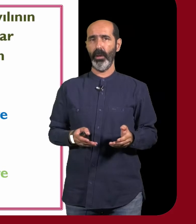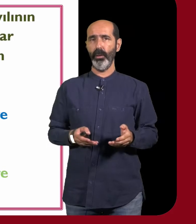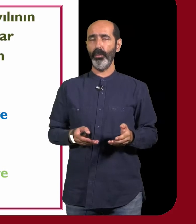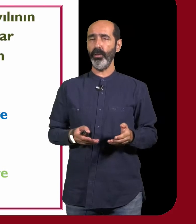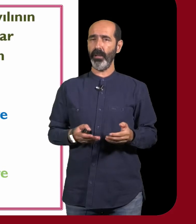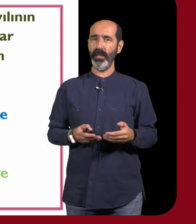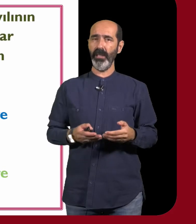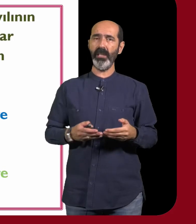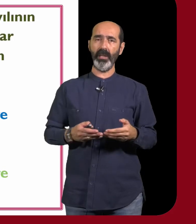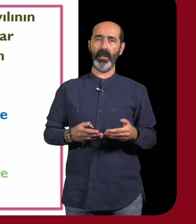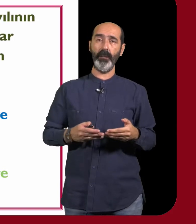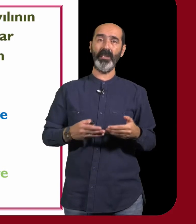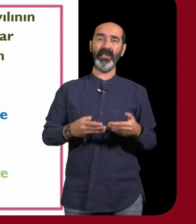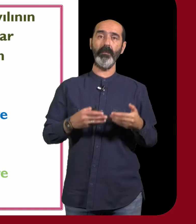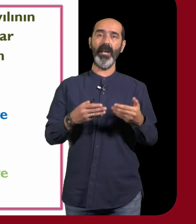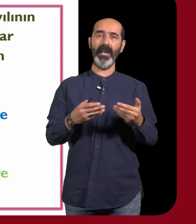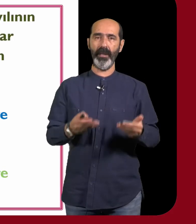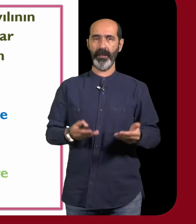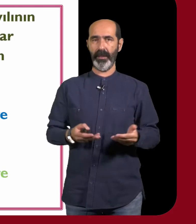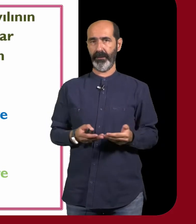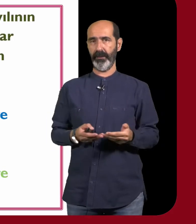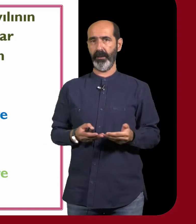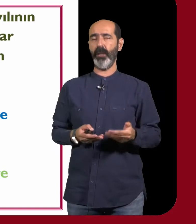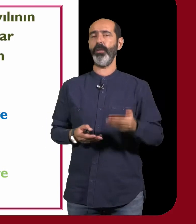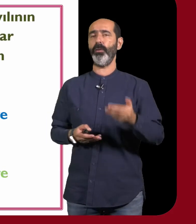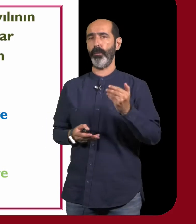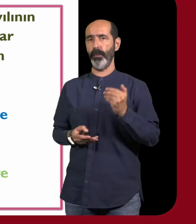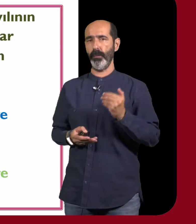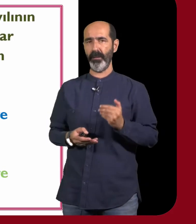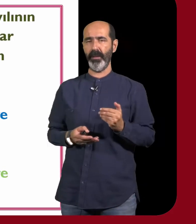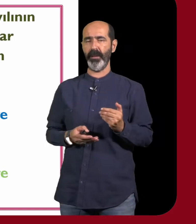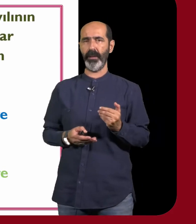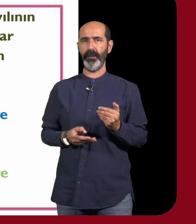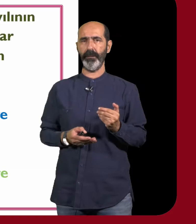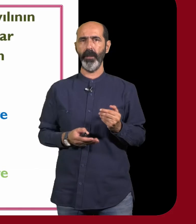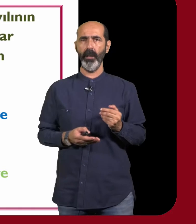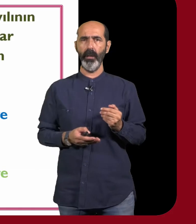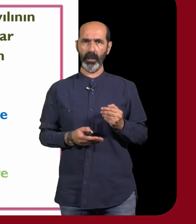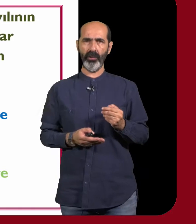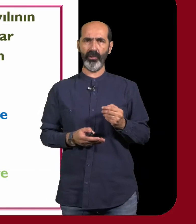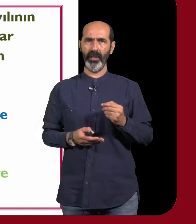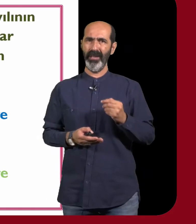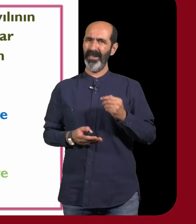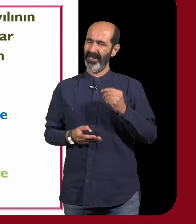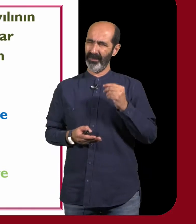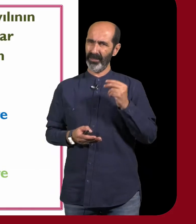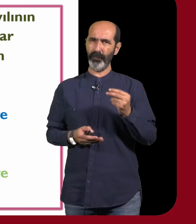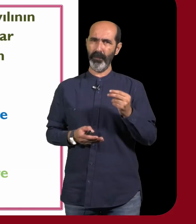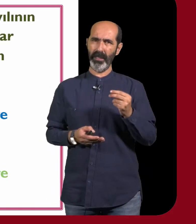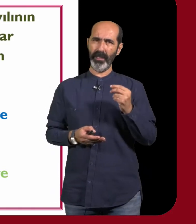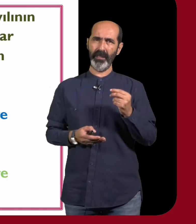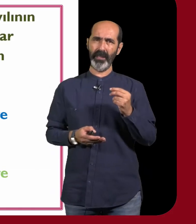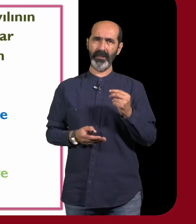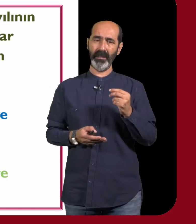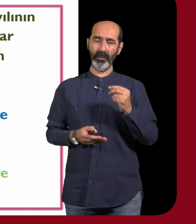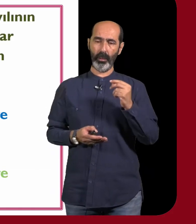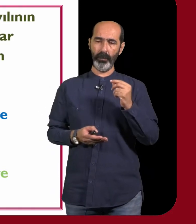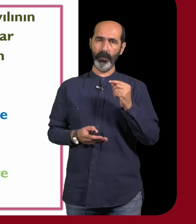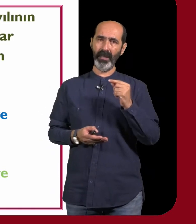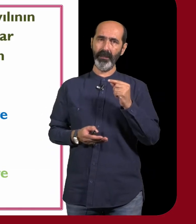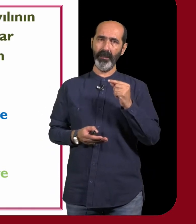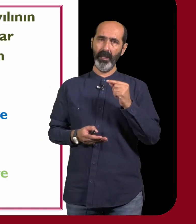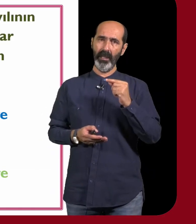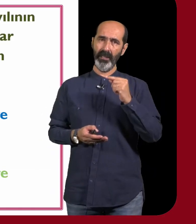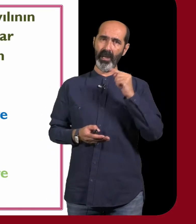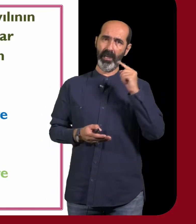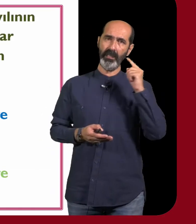görüldü bu dünyada ilk takvimi kimler meydana getirdi hangi toplumlar meydana getirdi arkadaşlar takvimleri meydana getirirken